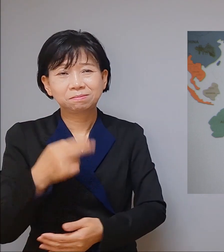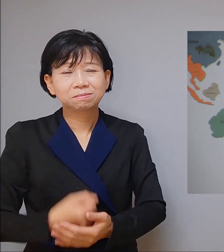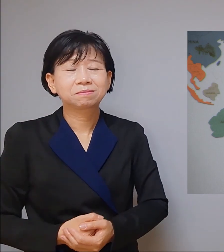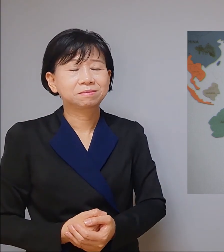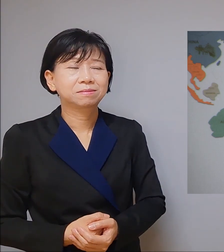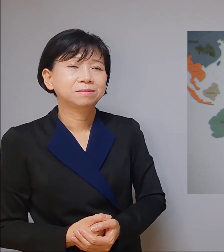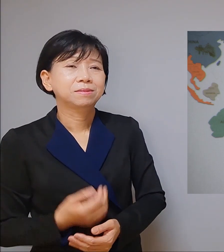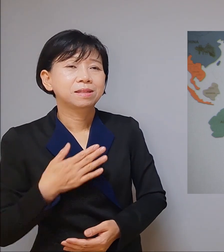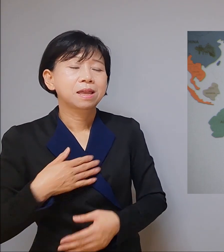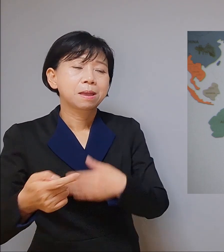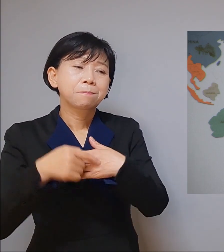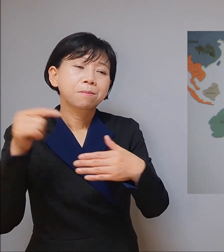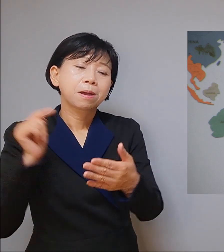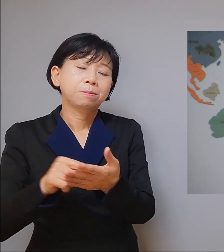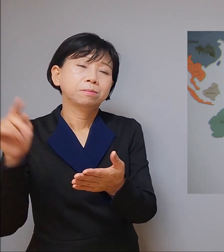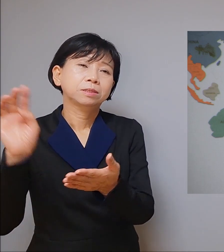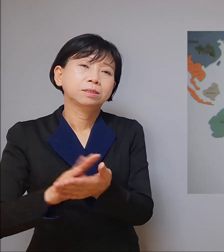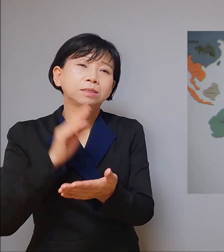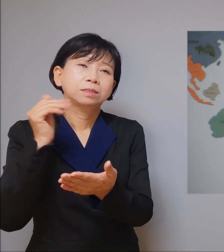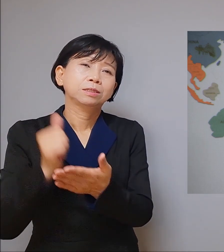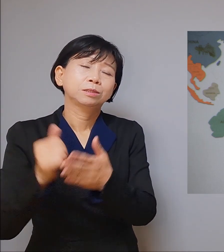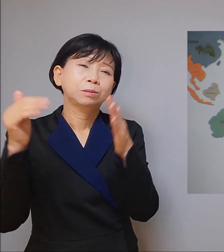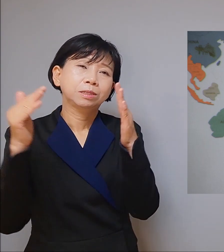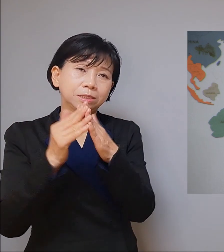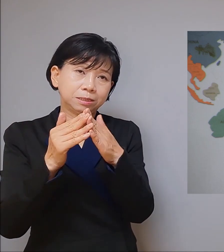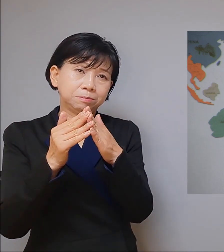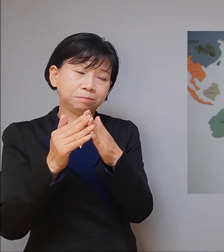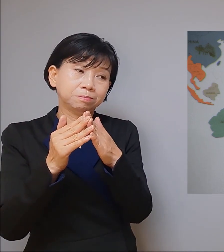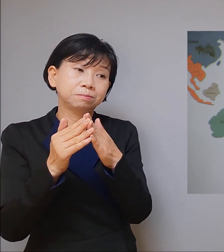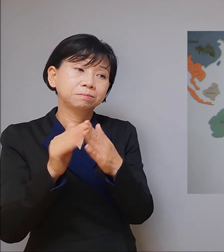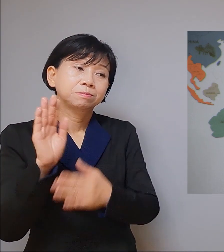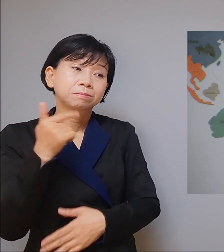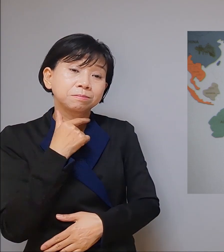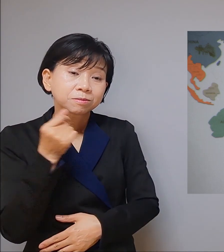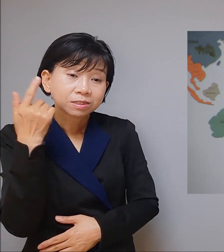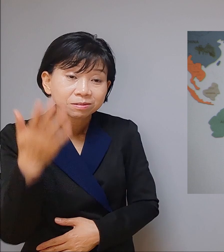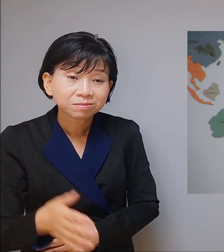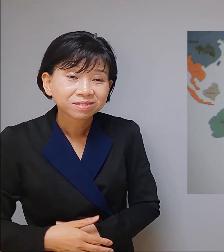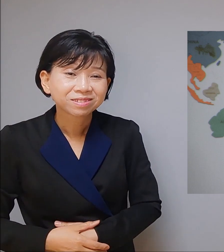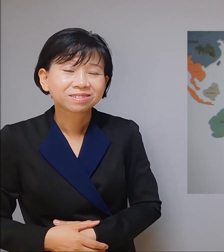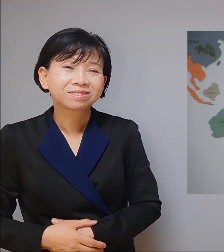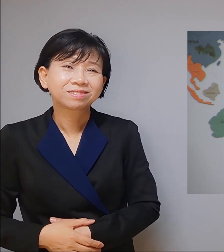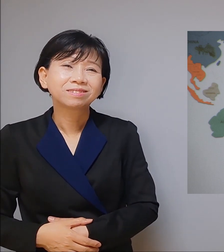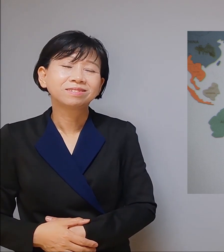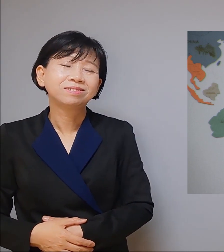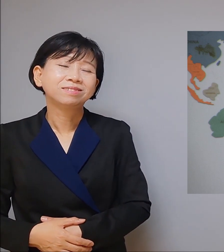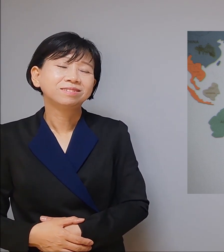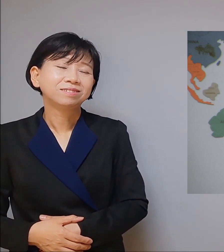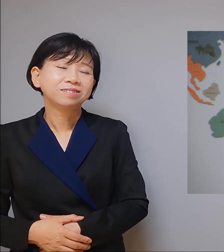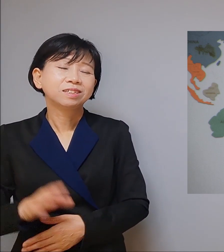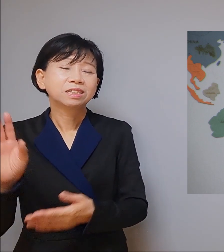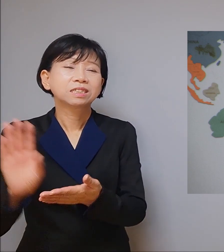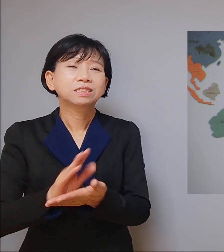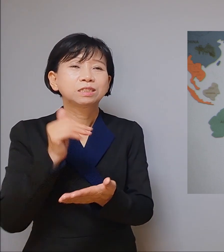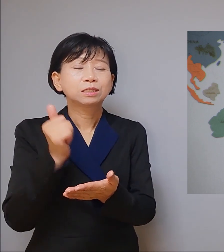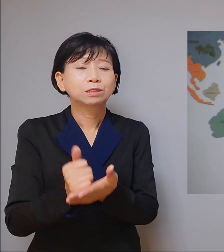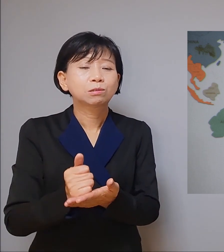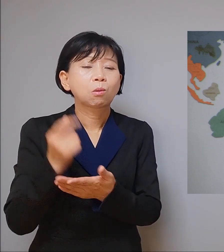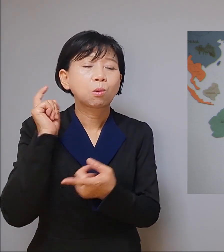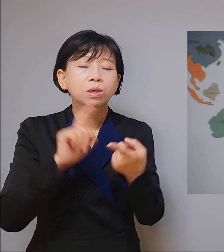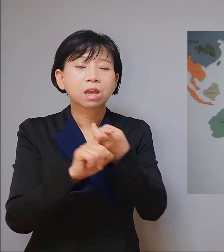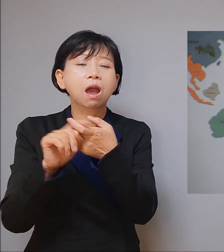내 마음 그리스도의 집이 되길 원하십니다. 그것이 바로 그리스도와